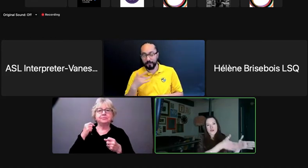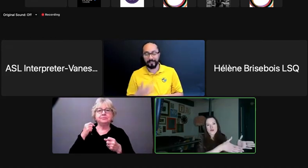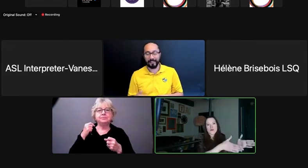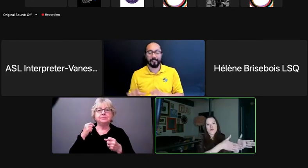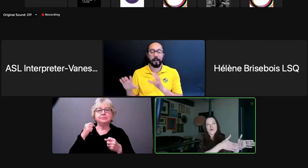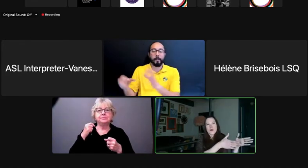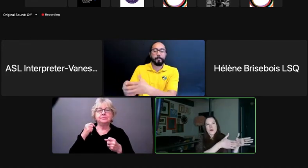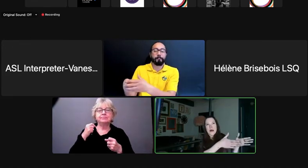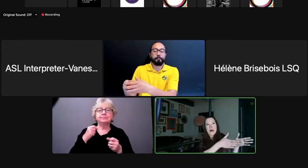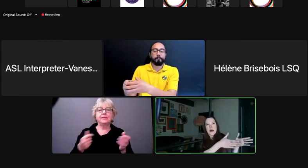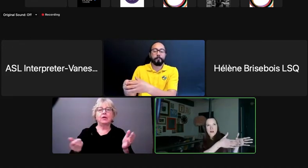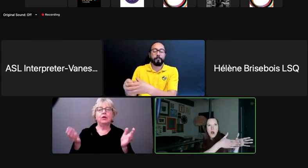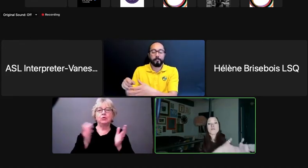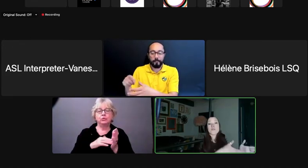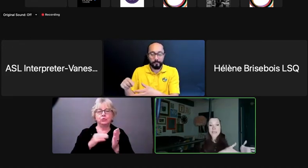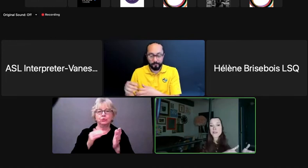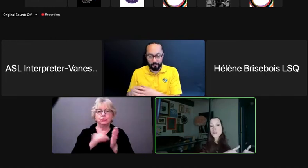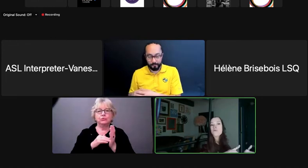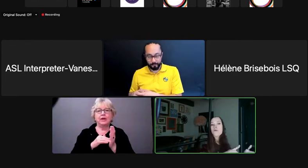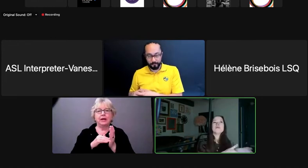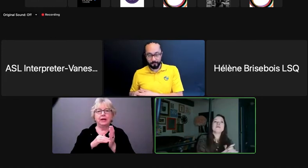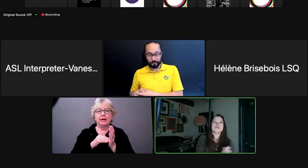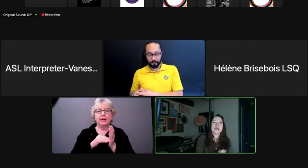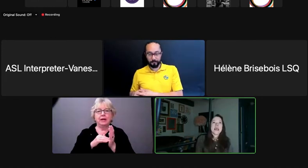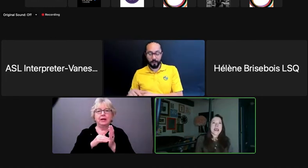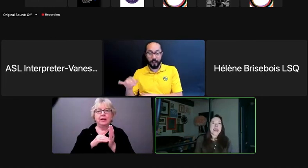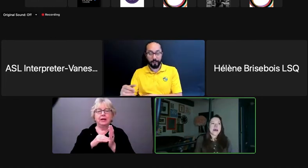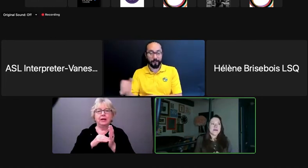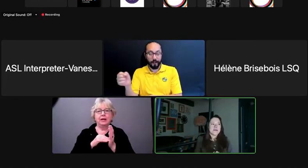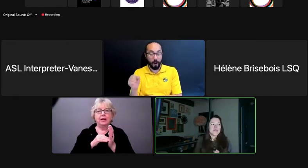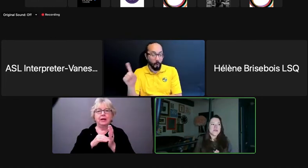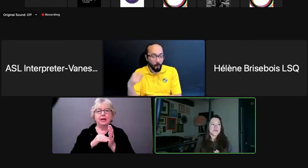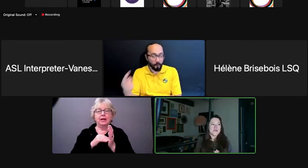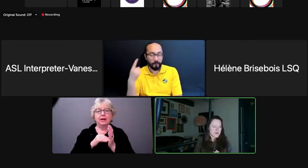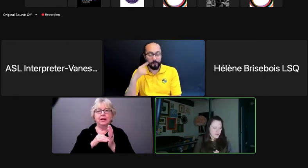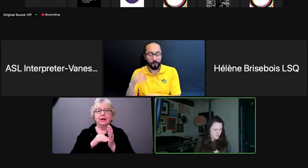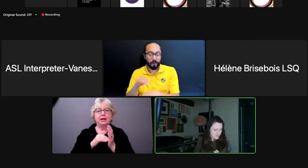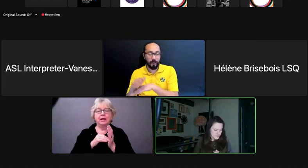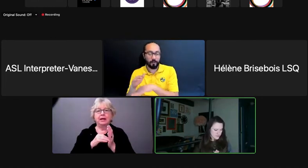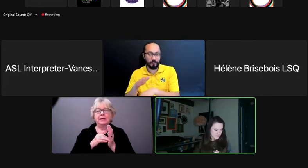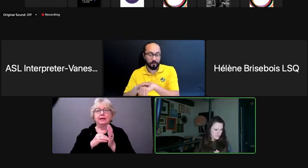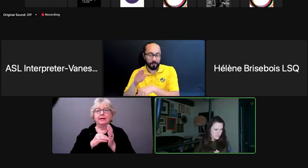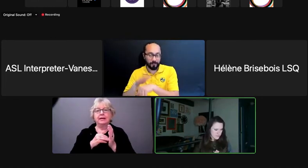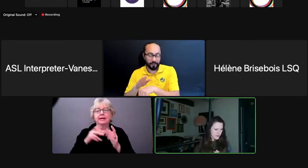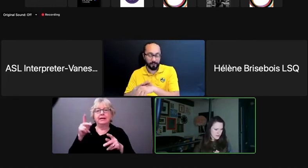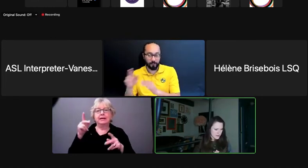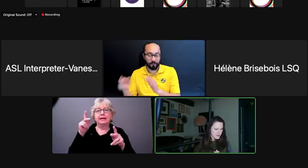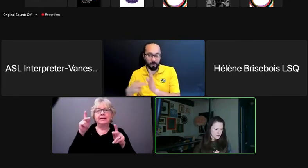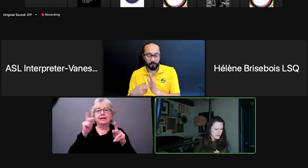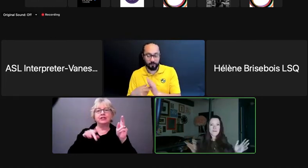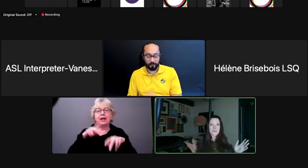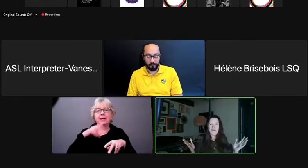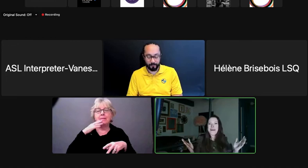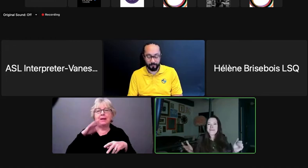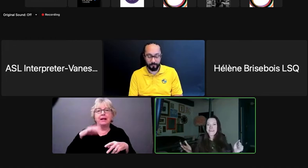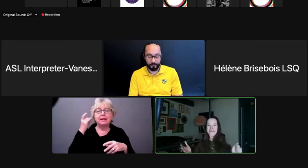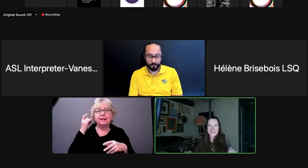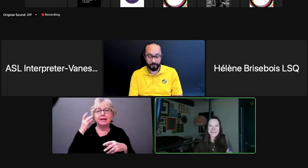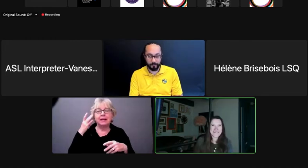souvent on nous en fait les gens malentendants par exemple